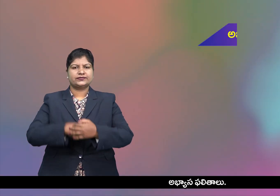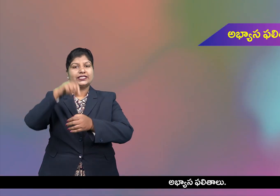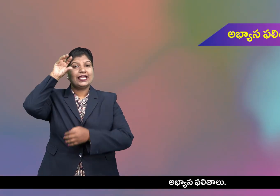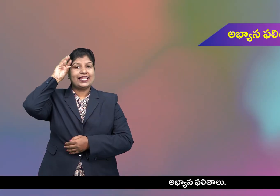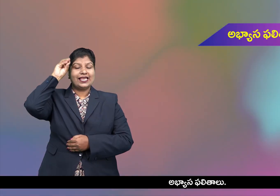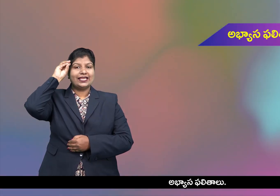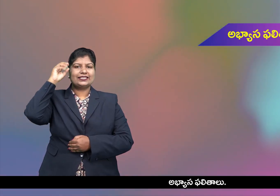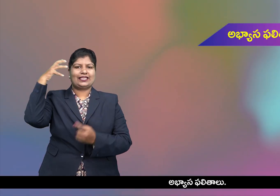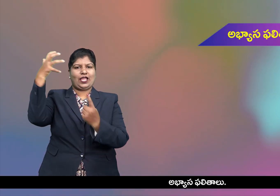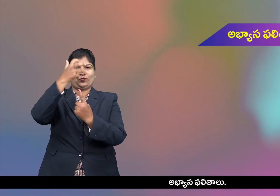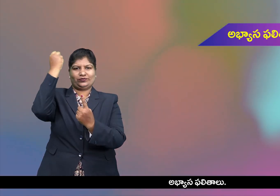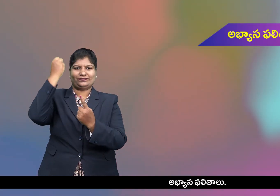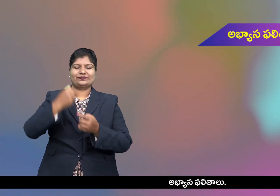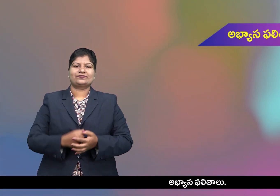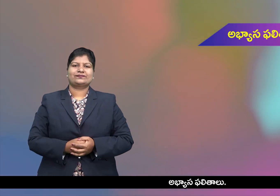అభ్యాస ఫలితాలు.